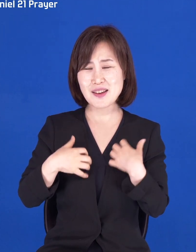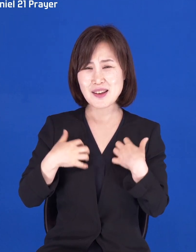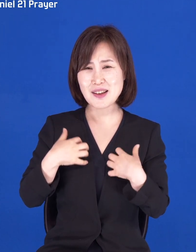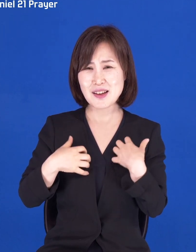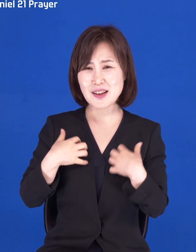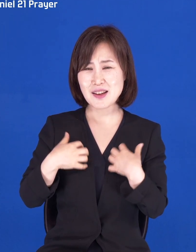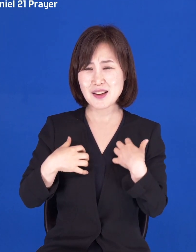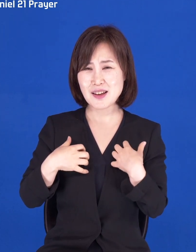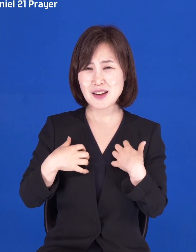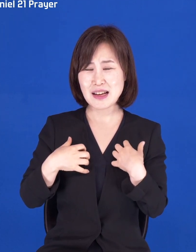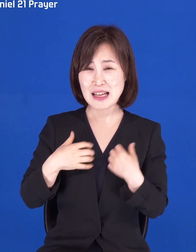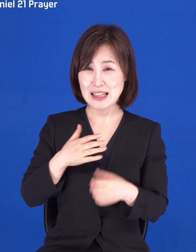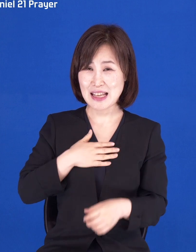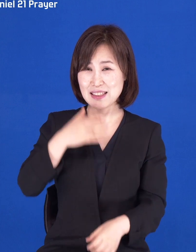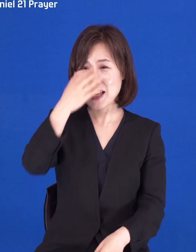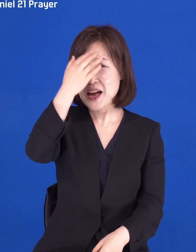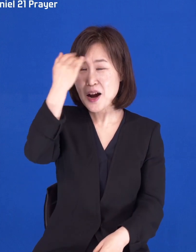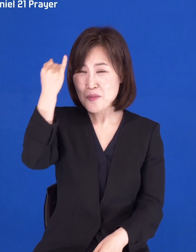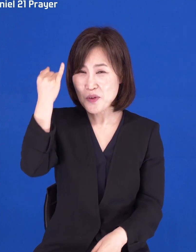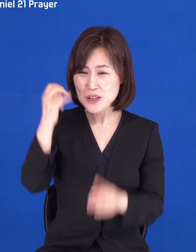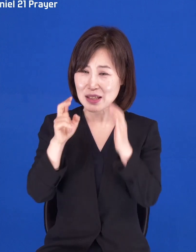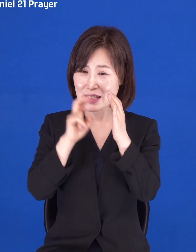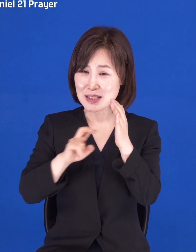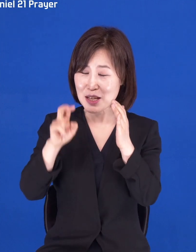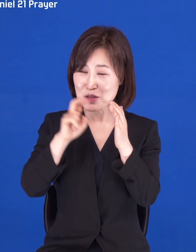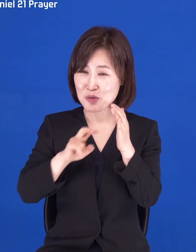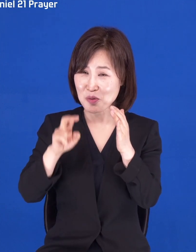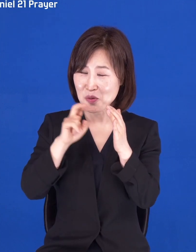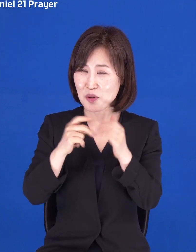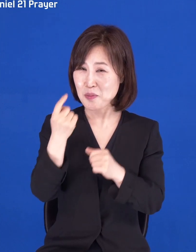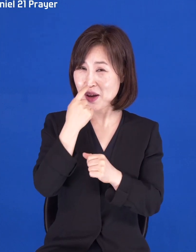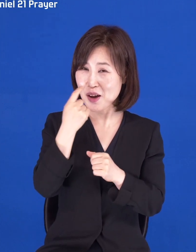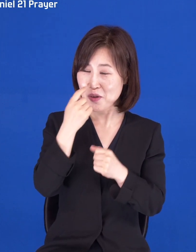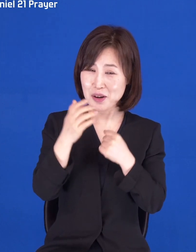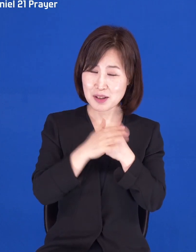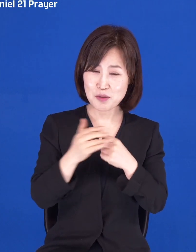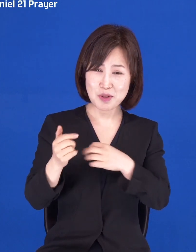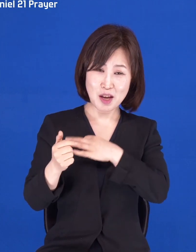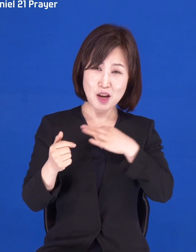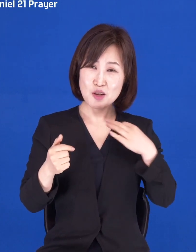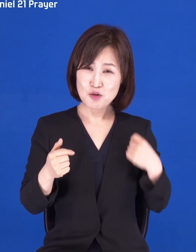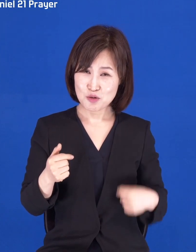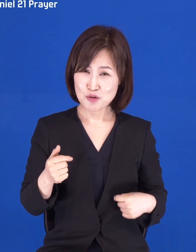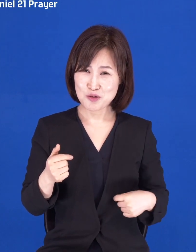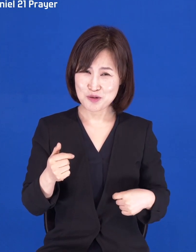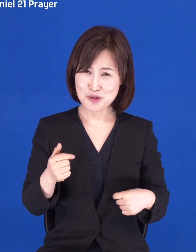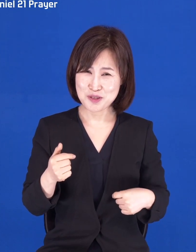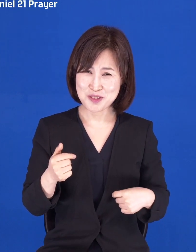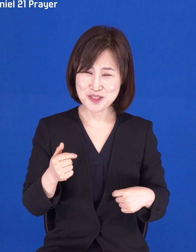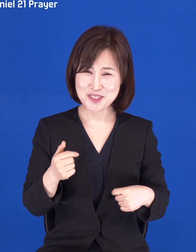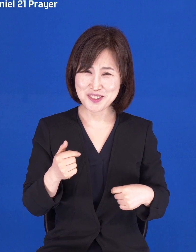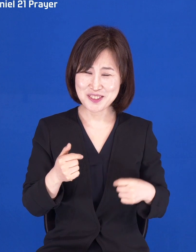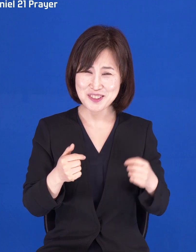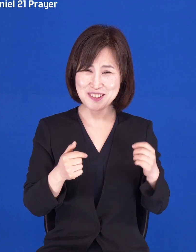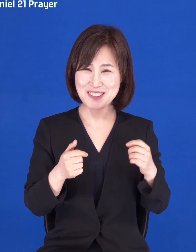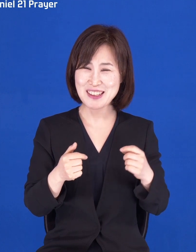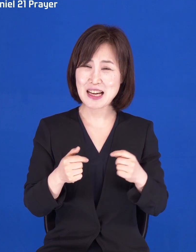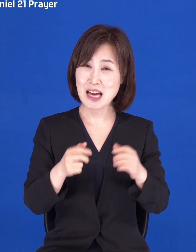저는 할머니한테 배웠기 때문에 중국 교회 성도들이 다 올릴 때 저는 내려가고 있고요.